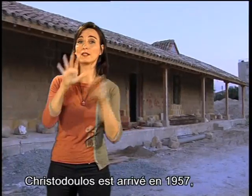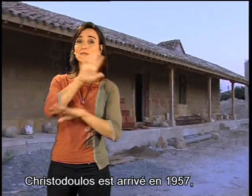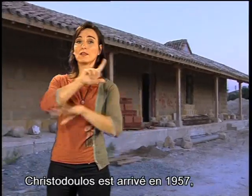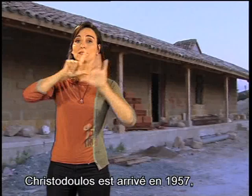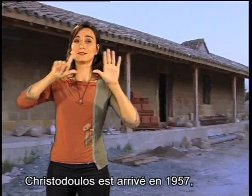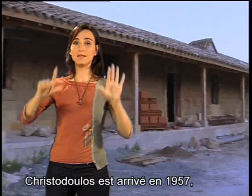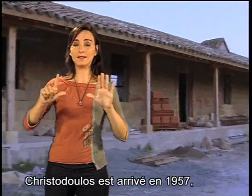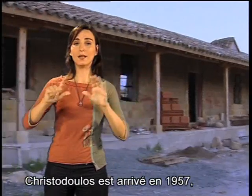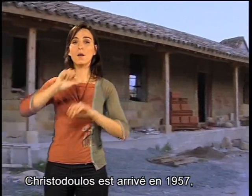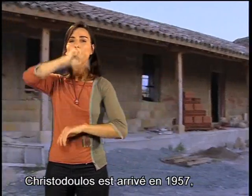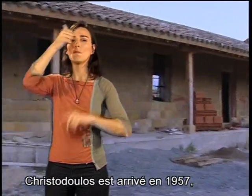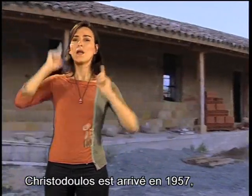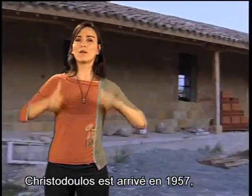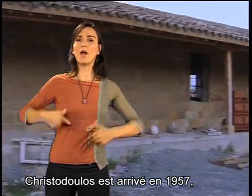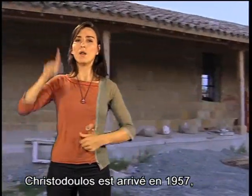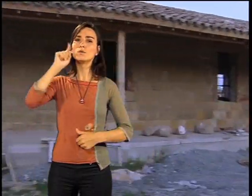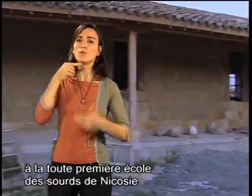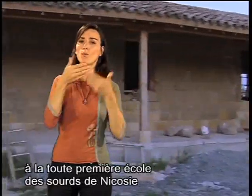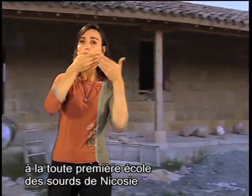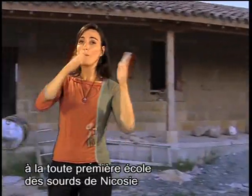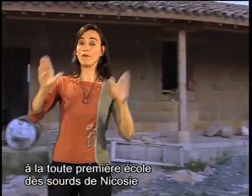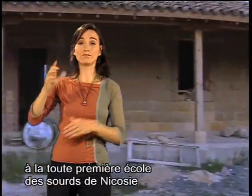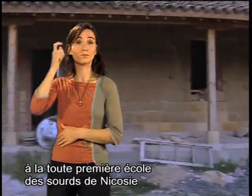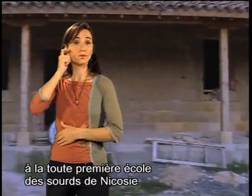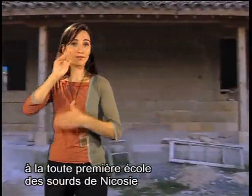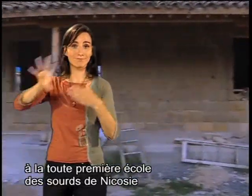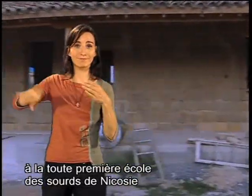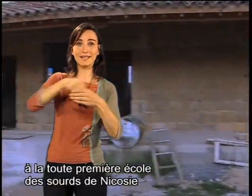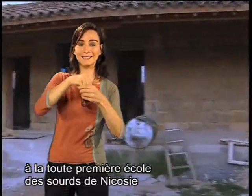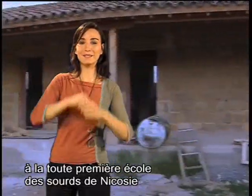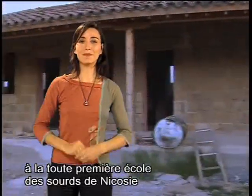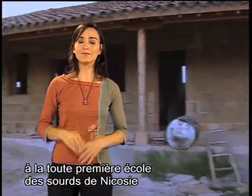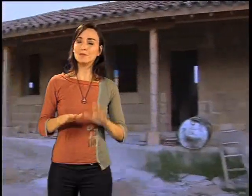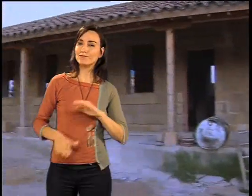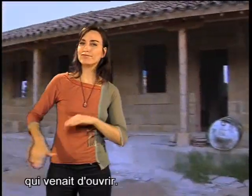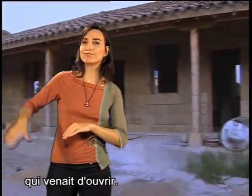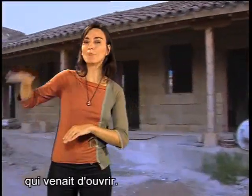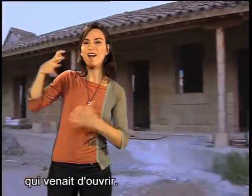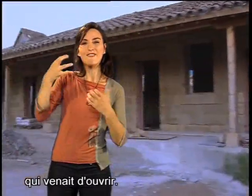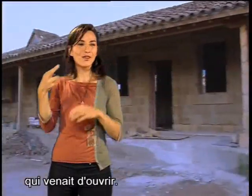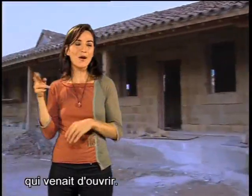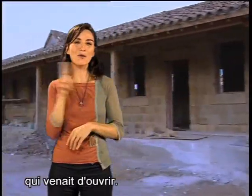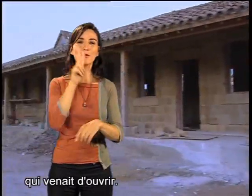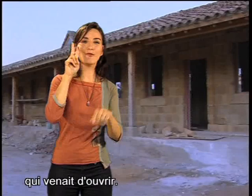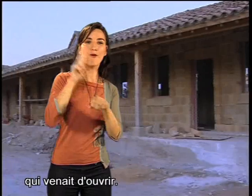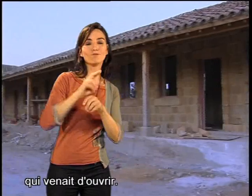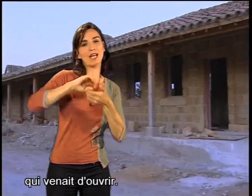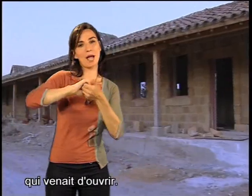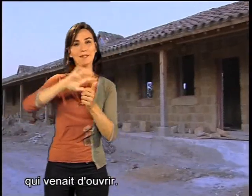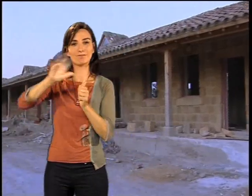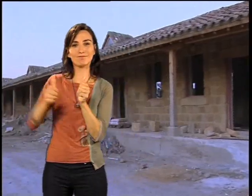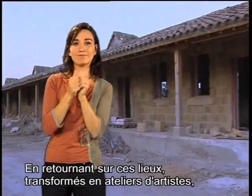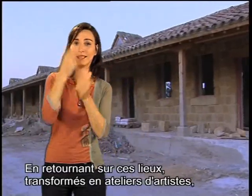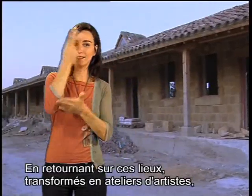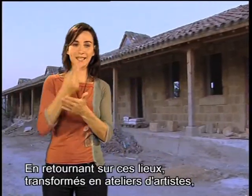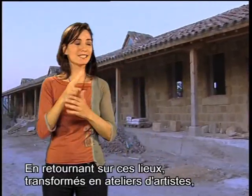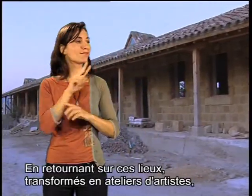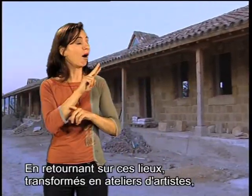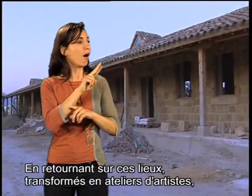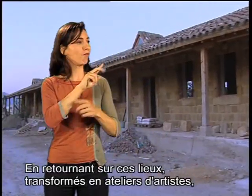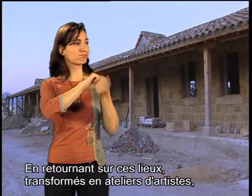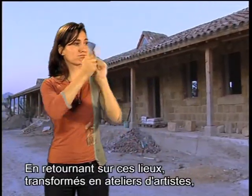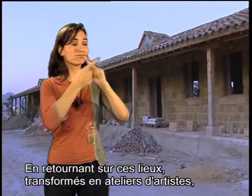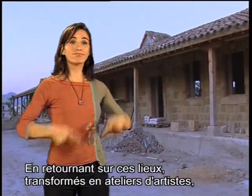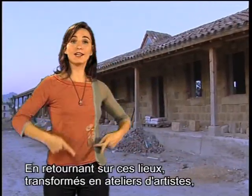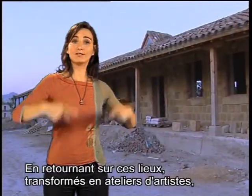Christo Doulos est arrivé en 1957 à la toute première école des sourds de Nicosie, qui venait alors d'ouvrir ses portes. En retournant